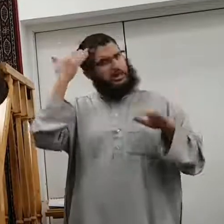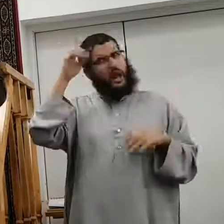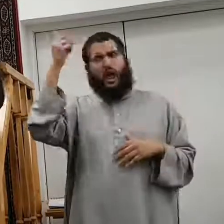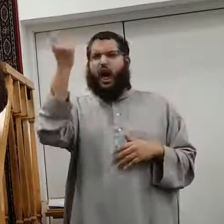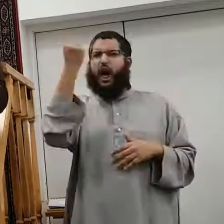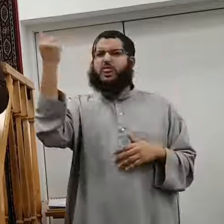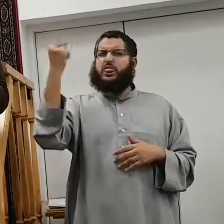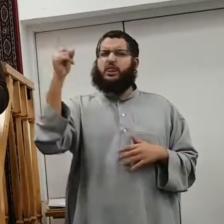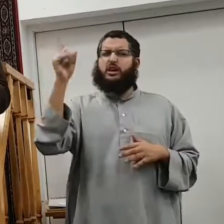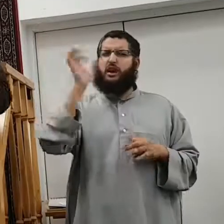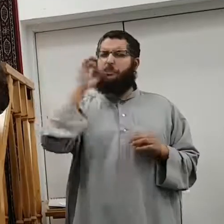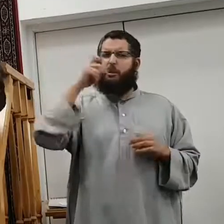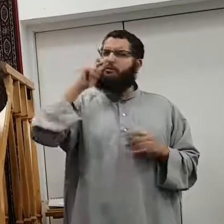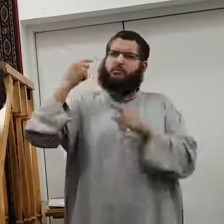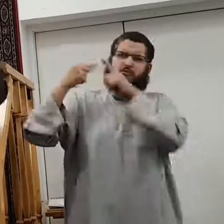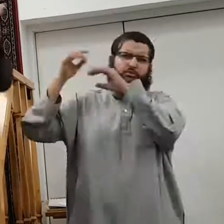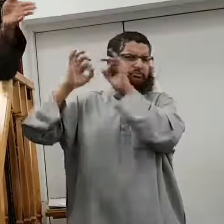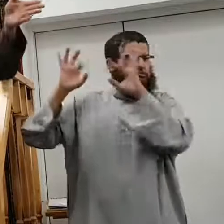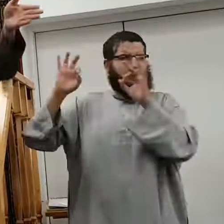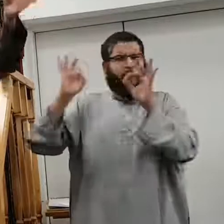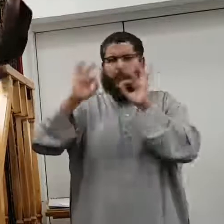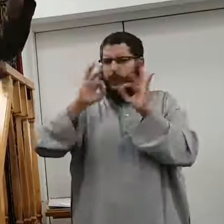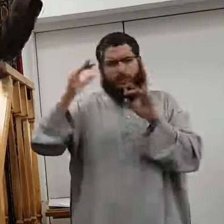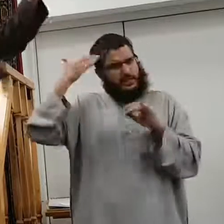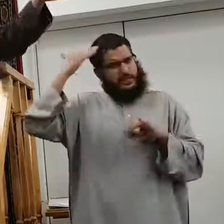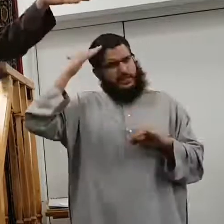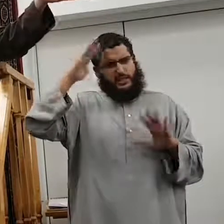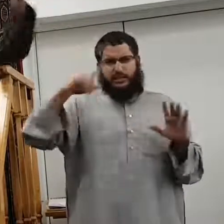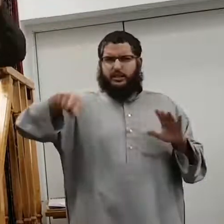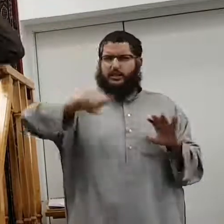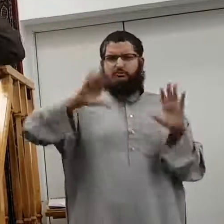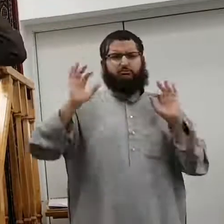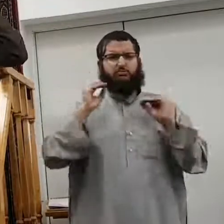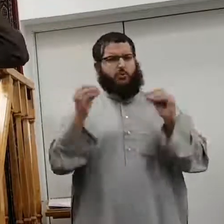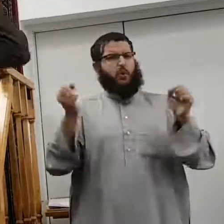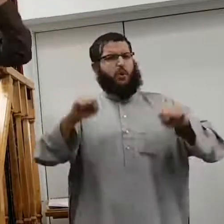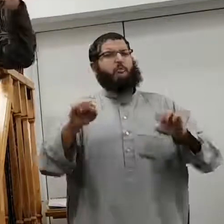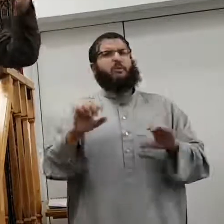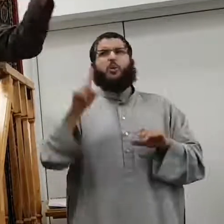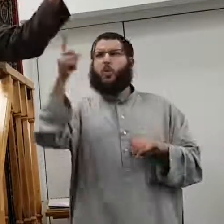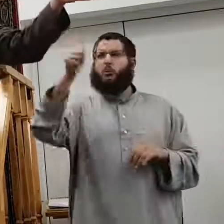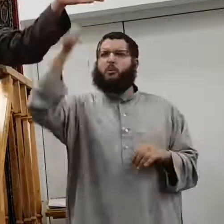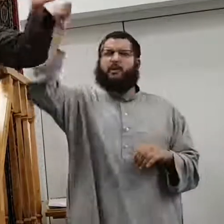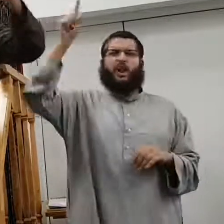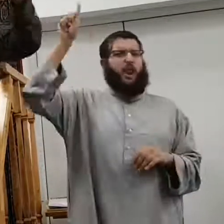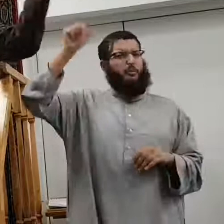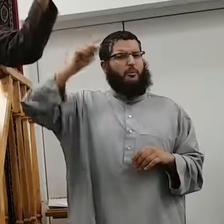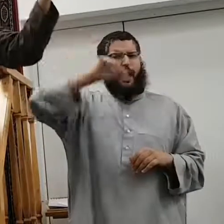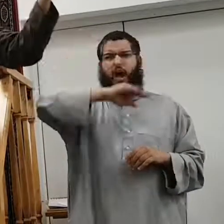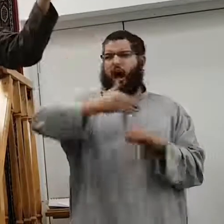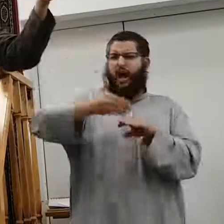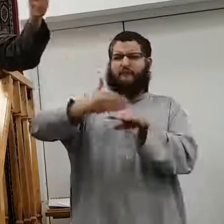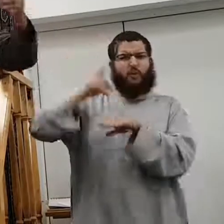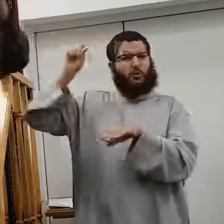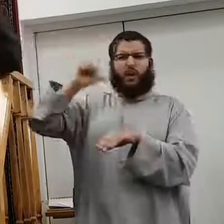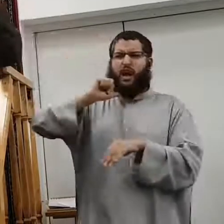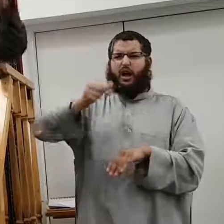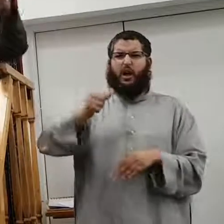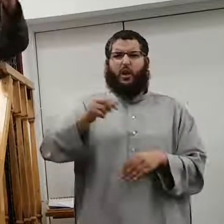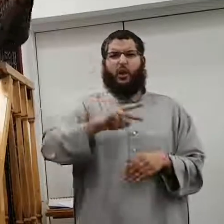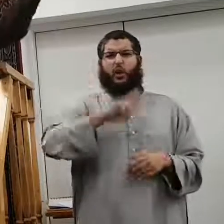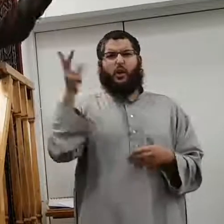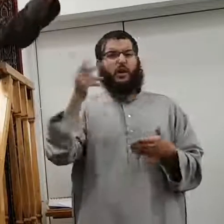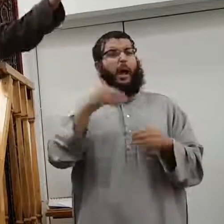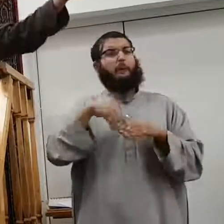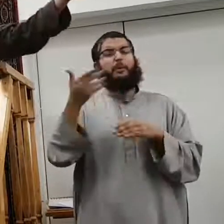unique. Il n'a pas de parents, il est l'éternel. Le prophète il a dit Allahumma antal awwal fala yastaqbala ka shay. Ou Allah tu es le premier, il n'y a rien eu avant toi. Dans un autre hadith,